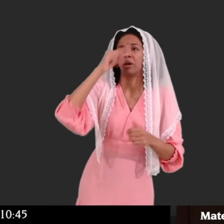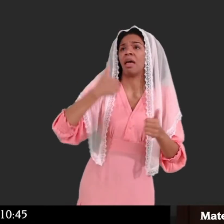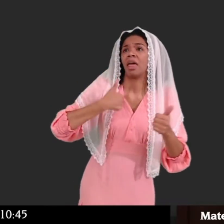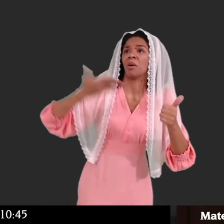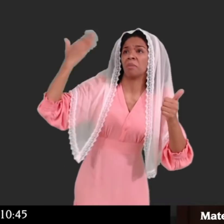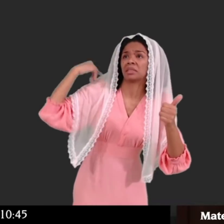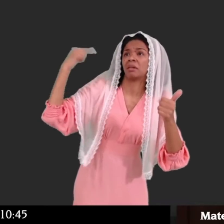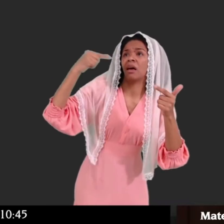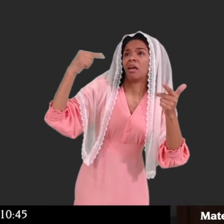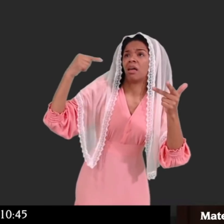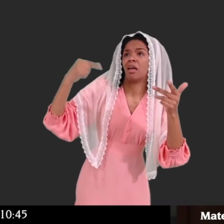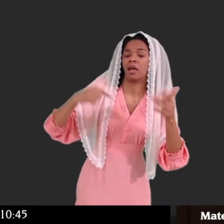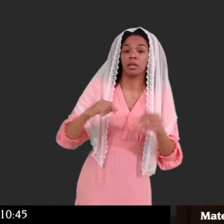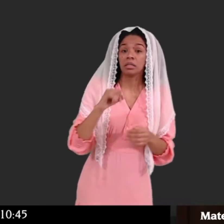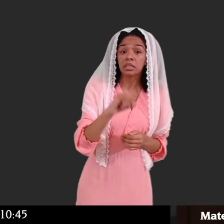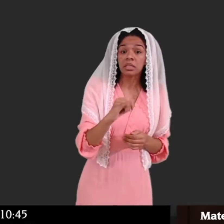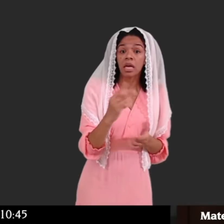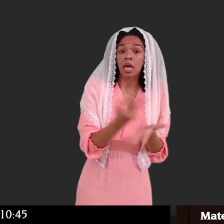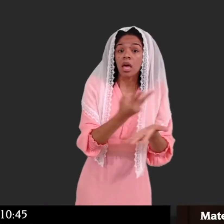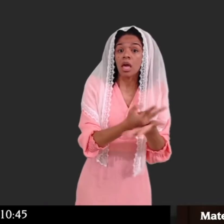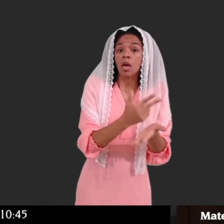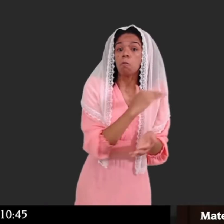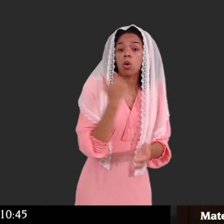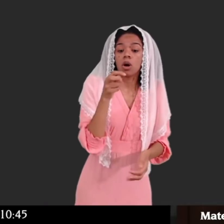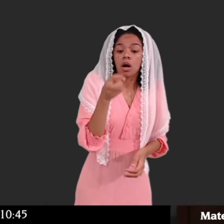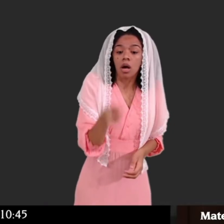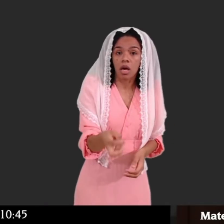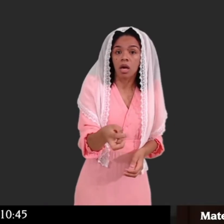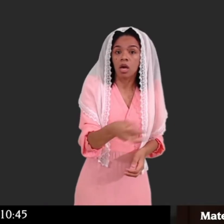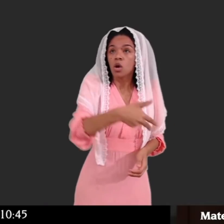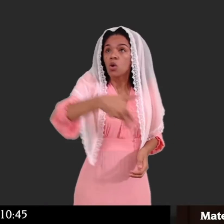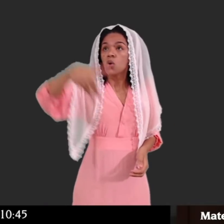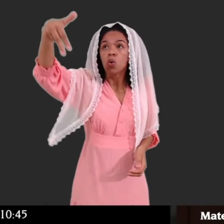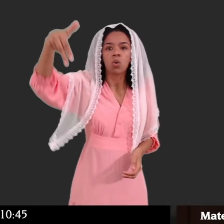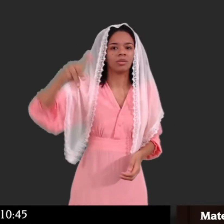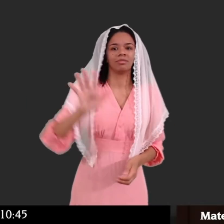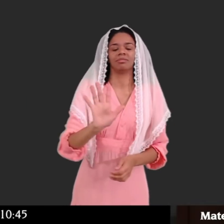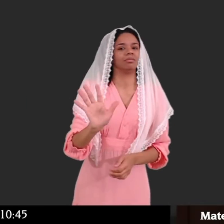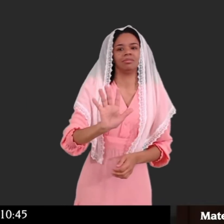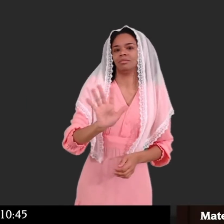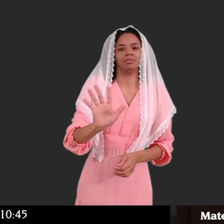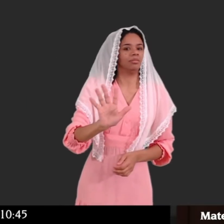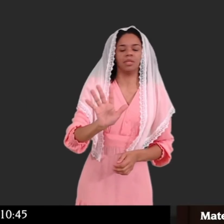seu passado, se você morrer praticando iniquidade, você não verá o Senhor nem eu.